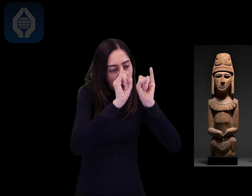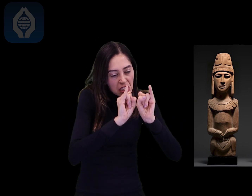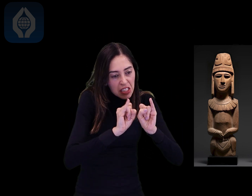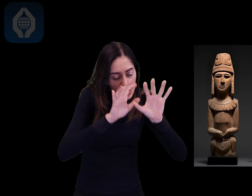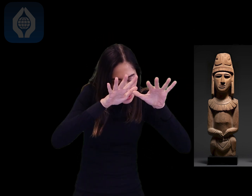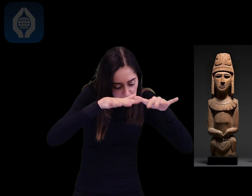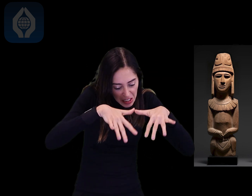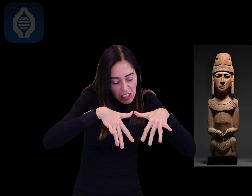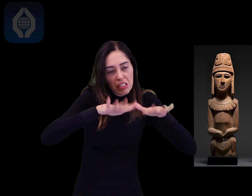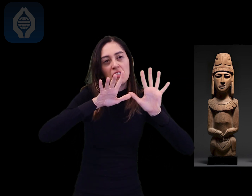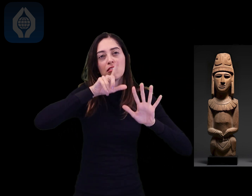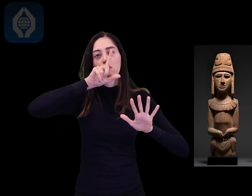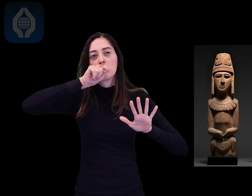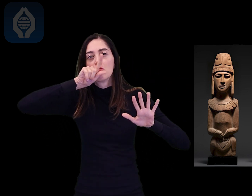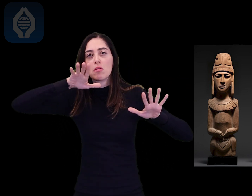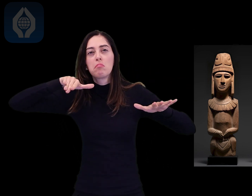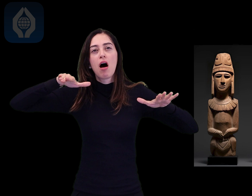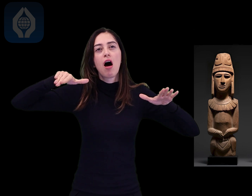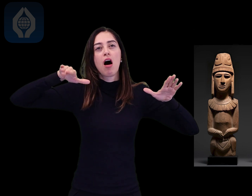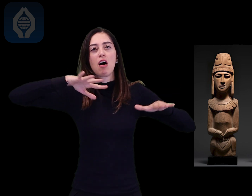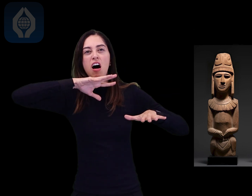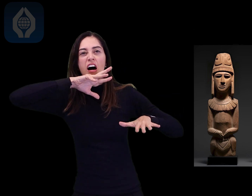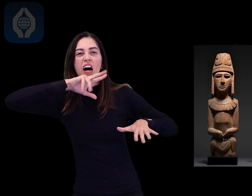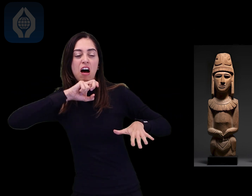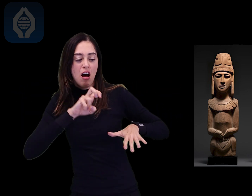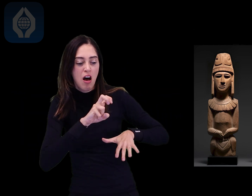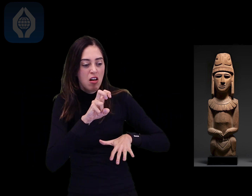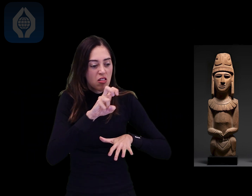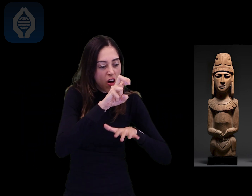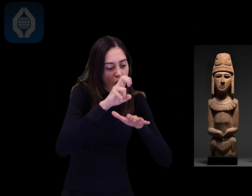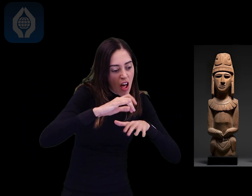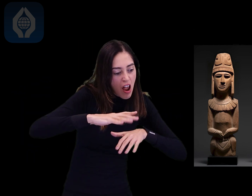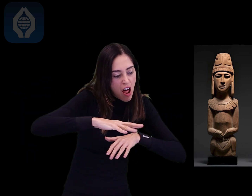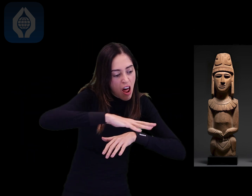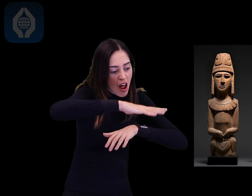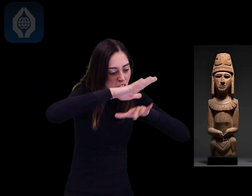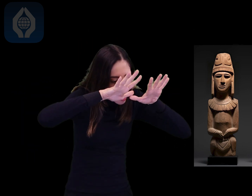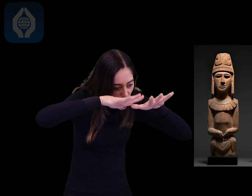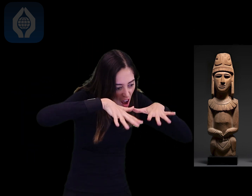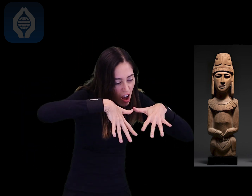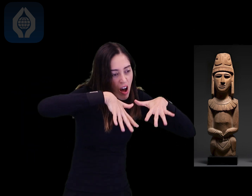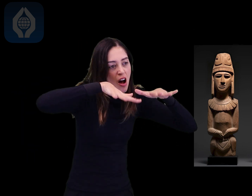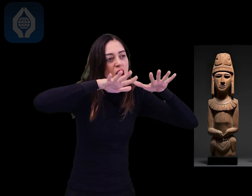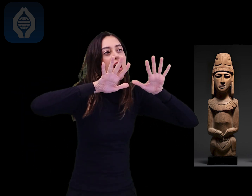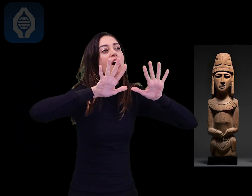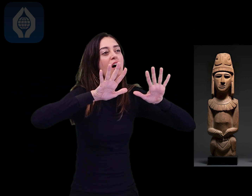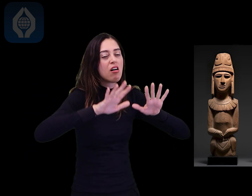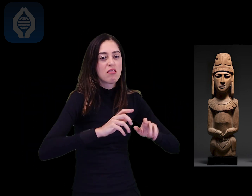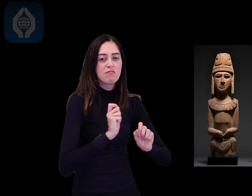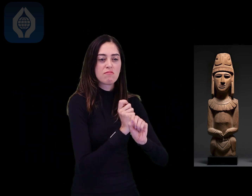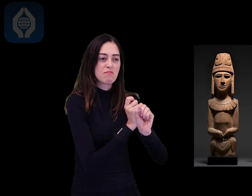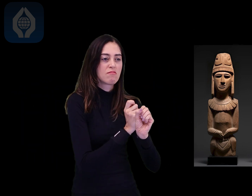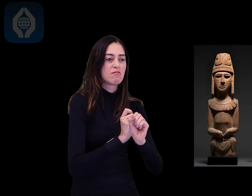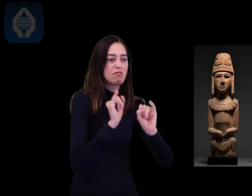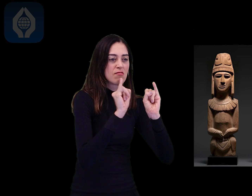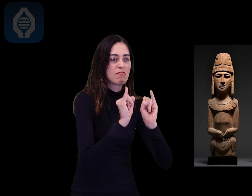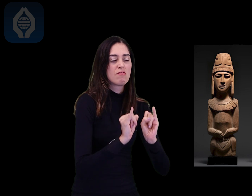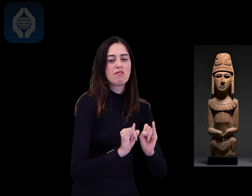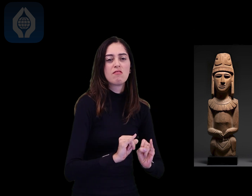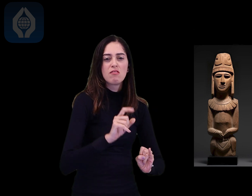pássaros. Chegaram até a adorar serpentes e outros répteis. Satanás estava induzindo nossos ancestrais